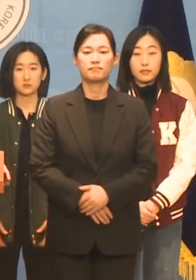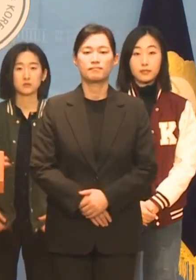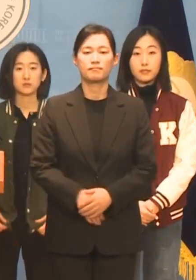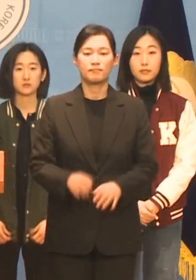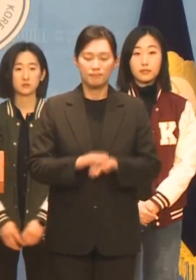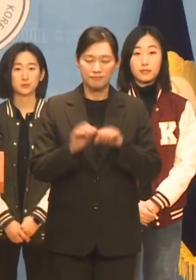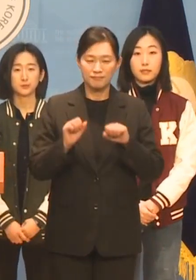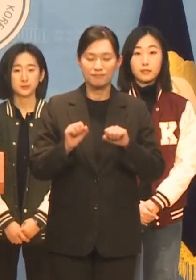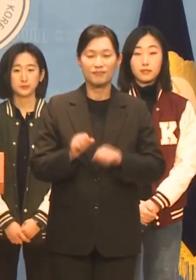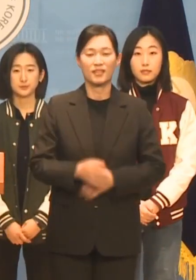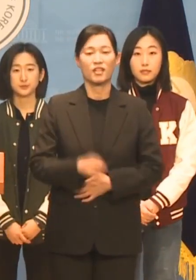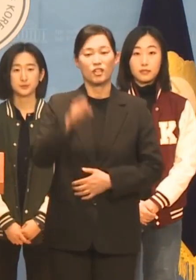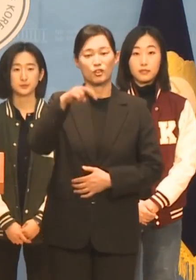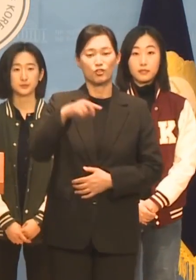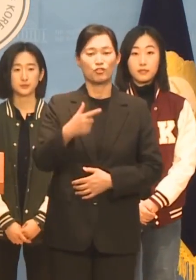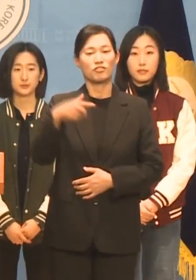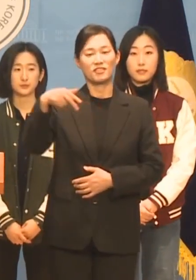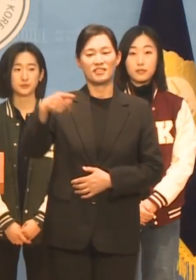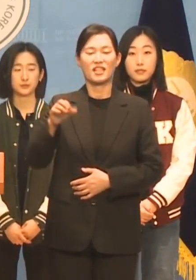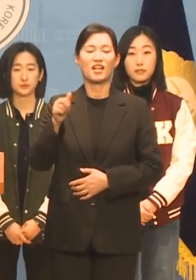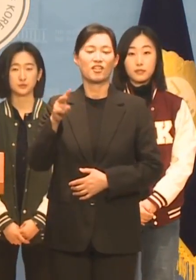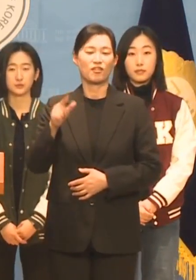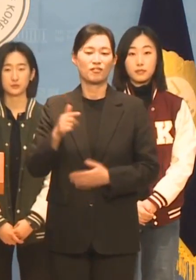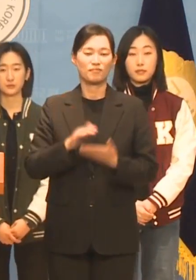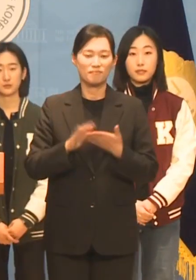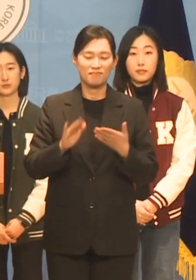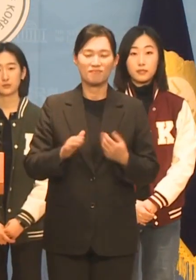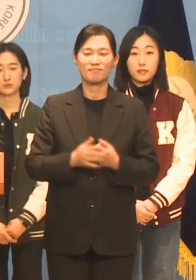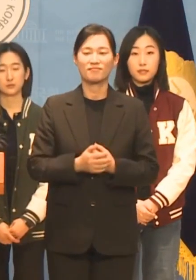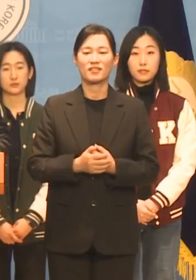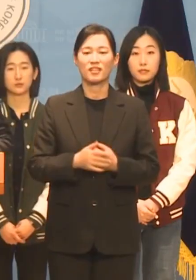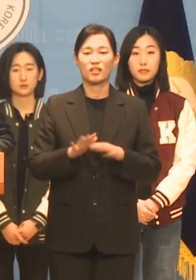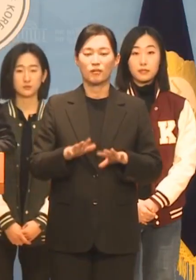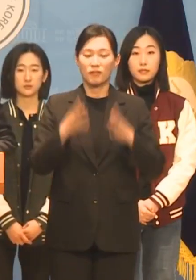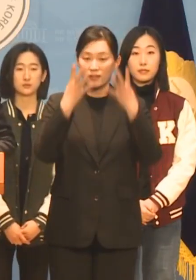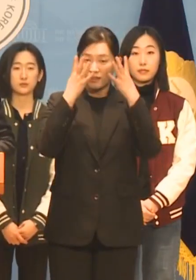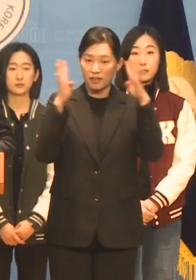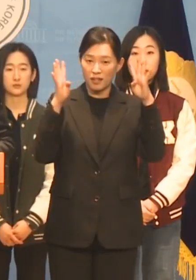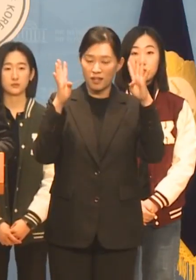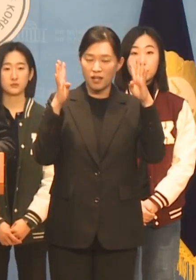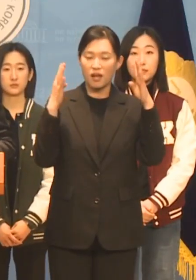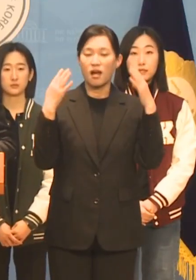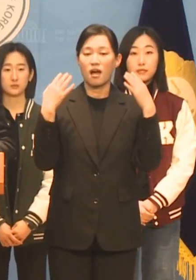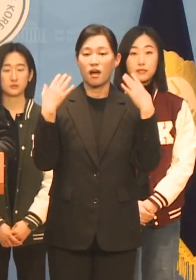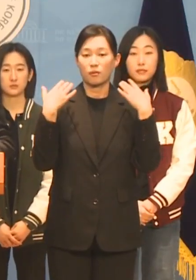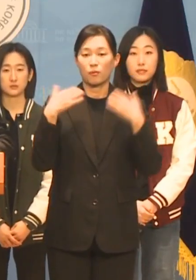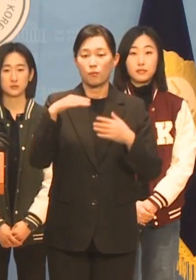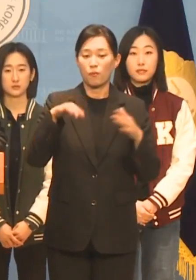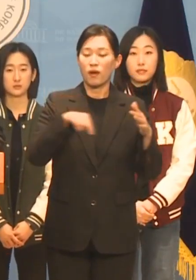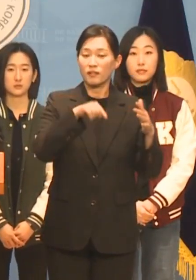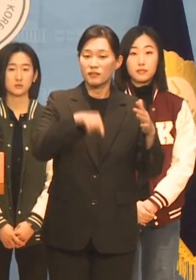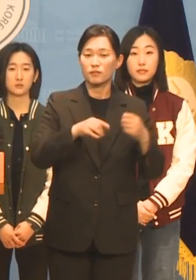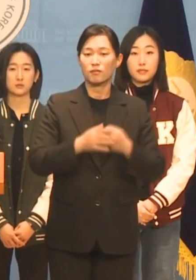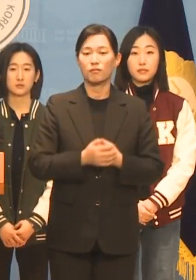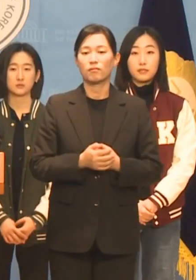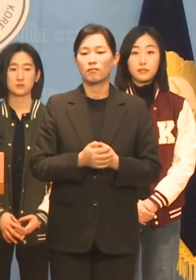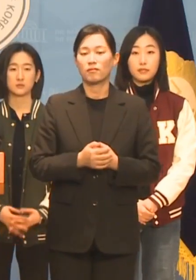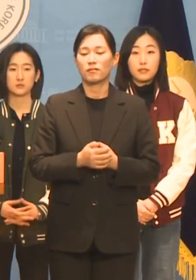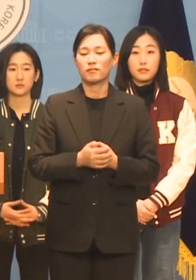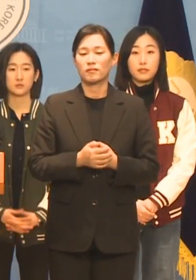예, 윤상현 의원입니다. 저희 현재 대학가에서 시국 선언을 하는 이제